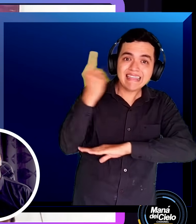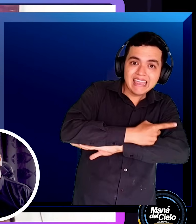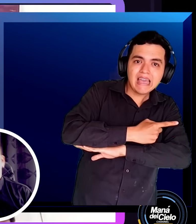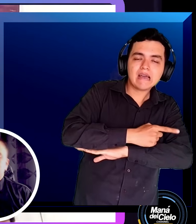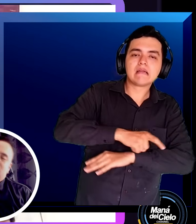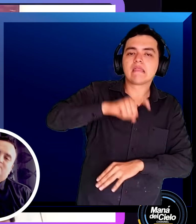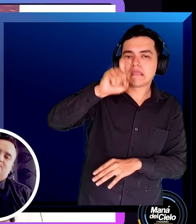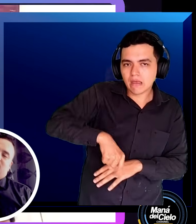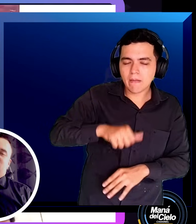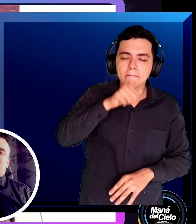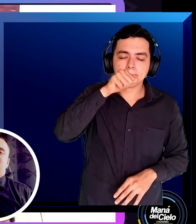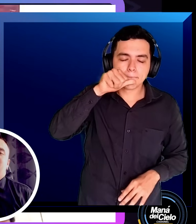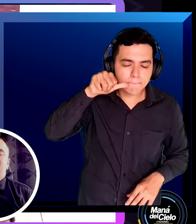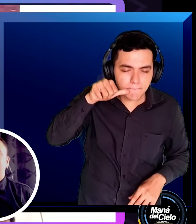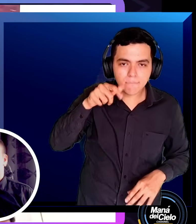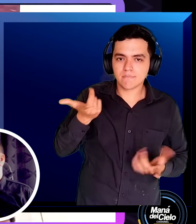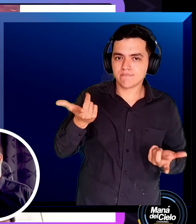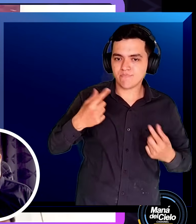Oiga, Señor,